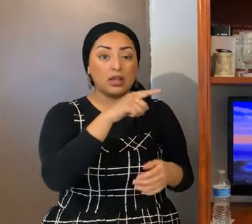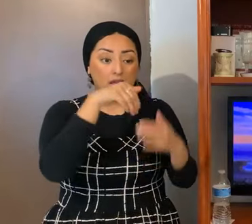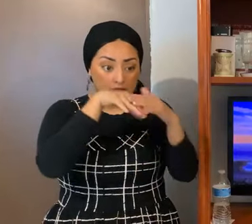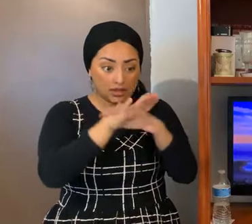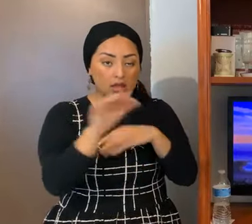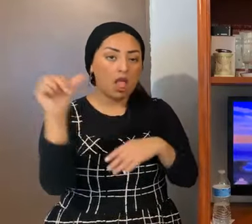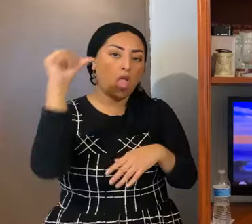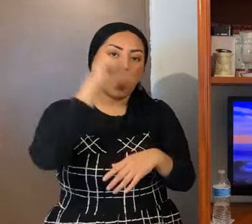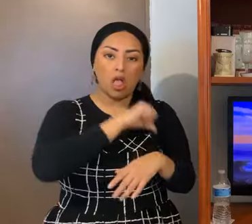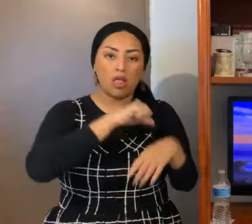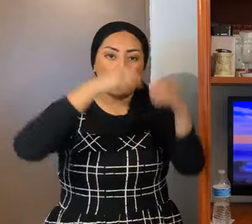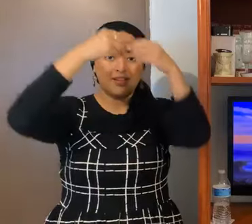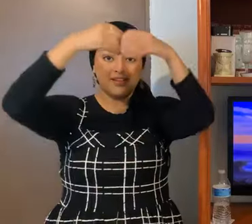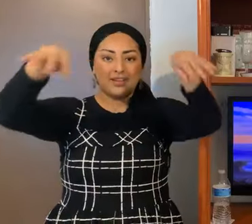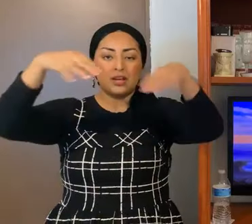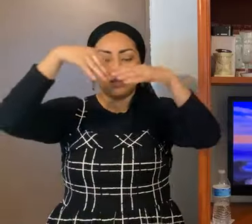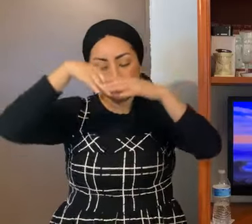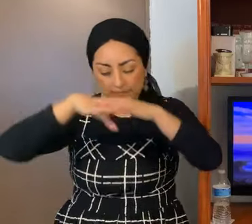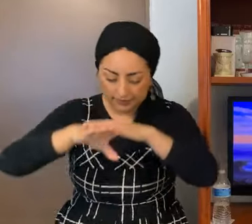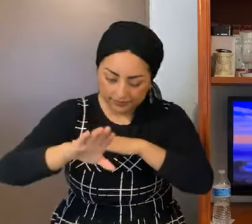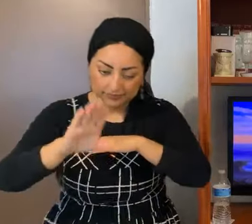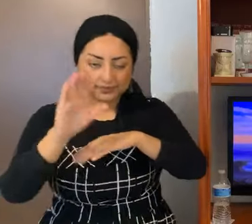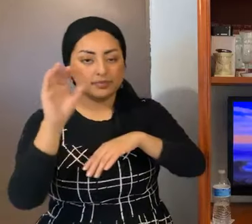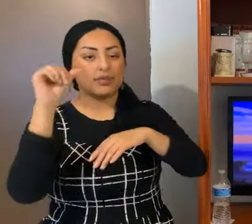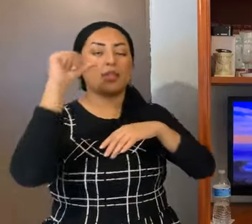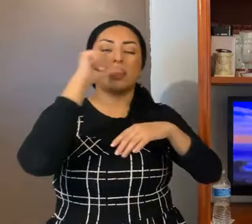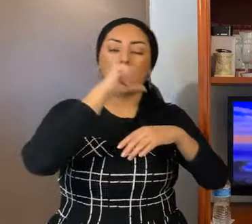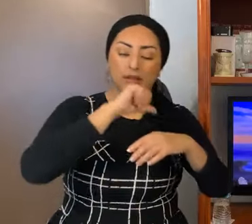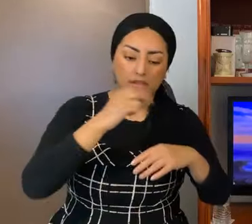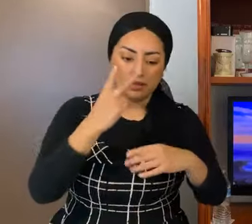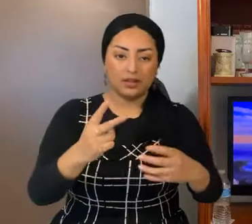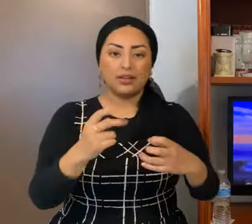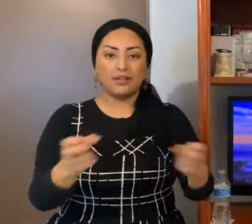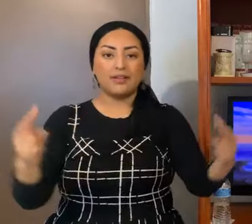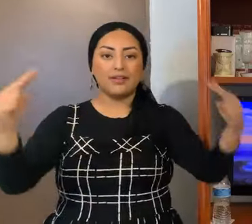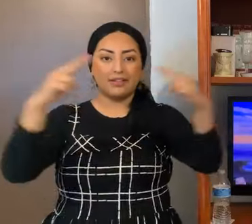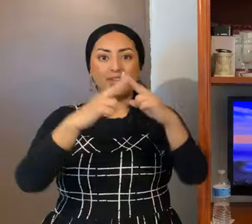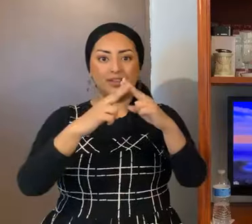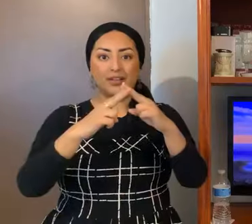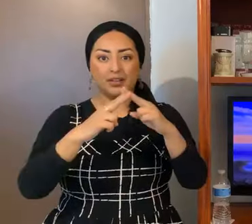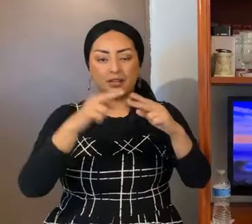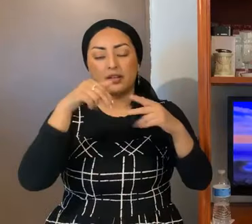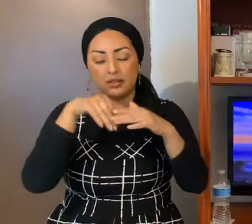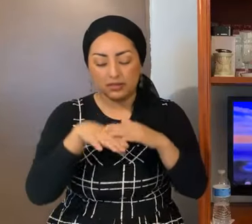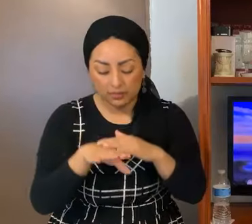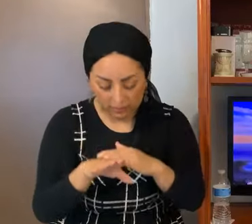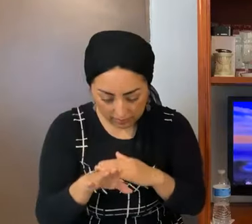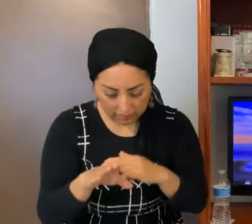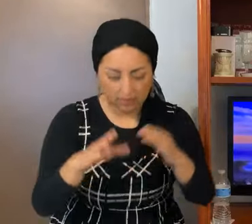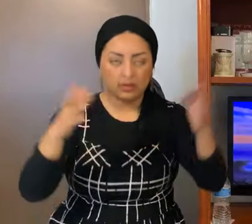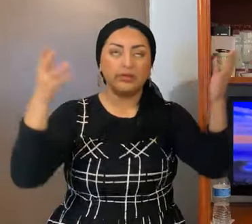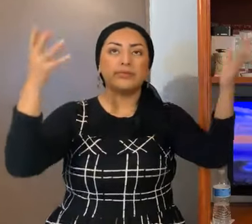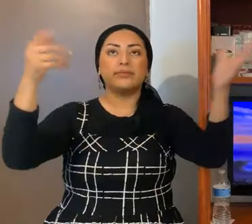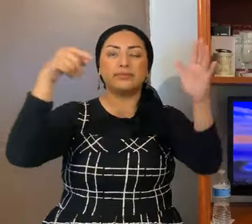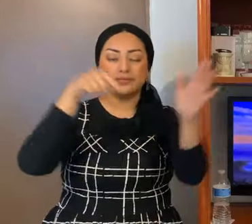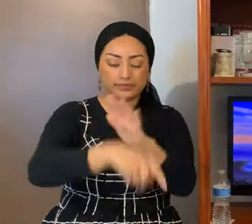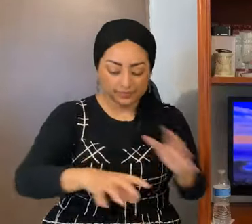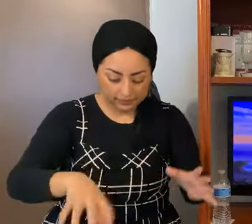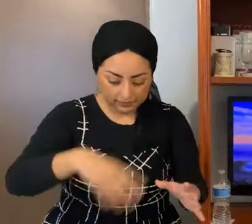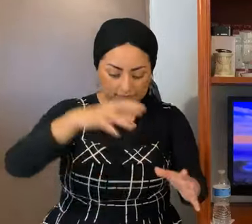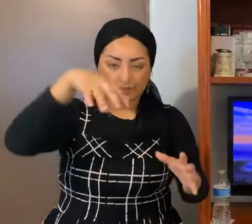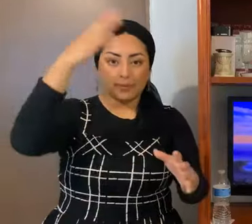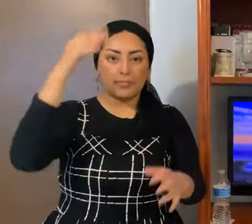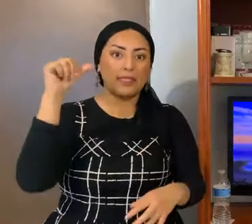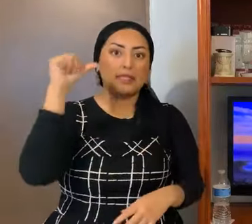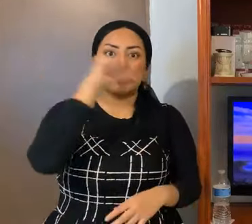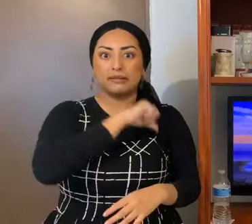alcoholizados al altar, al Mishkan, entraron directamente a donde estaba el Kodesh HaKodashim, al lugar santo, y ofrecieron incienso, entonces